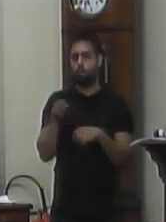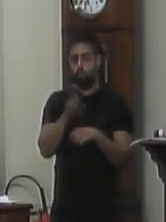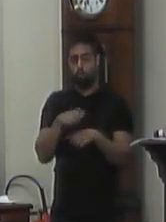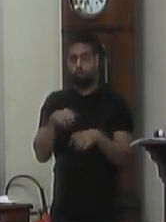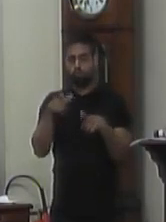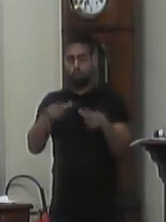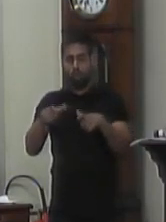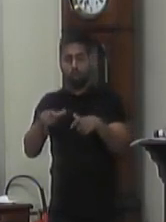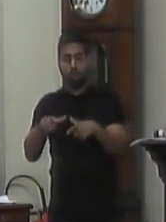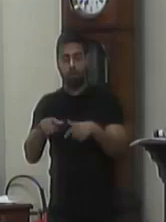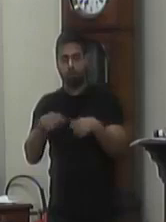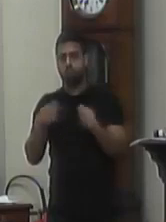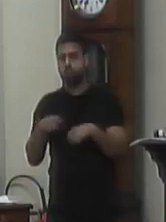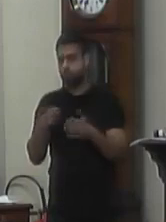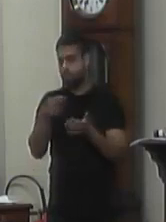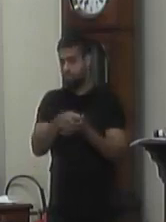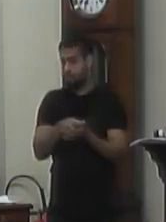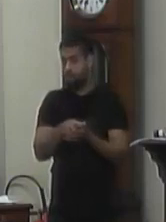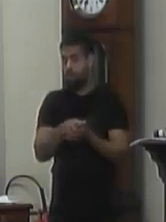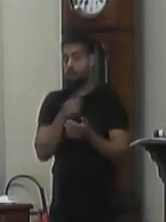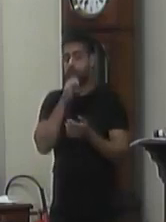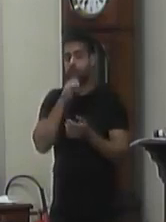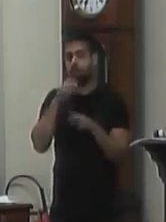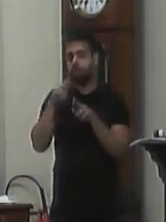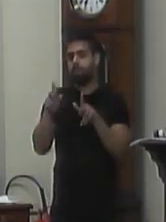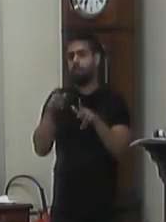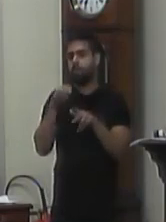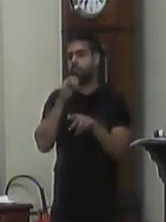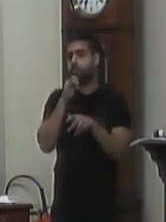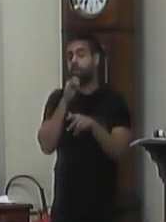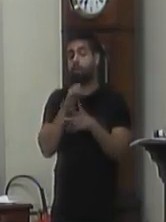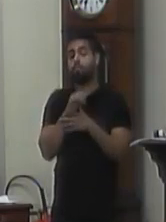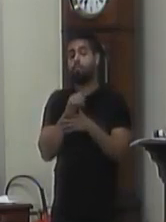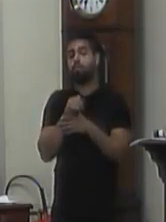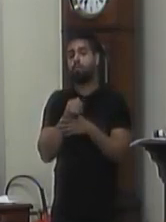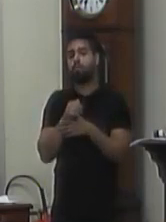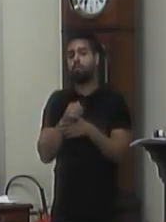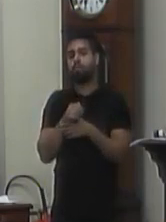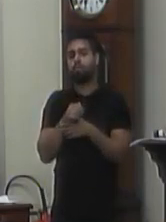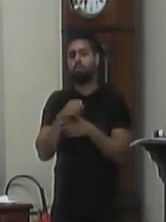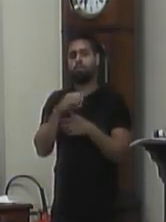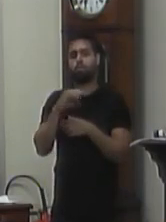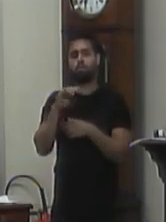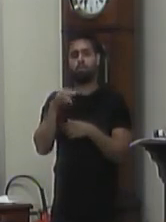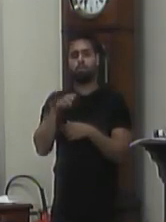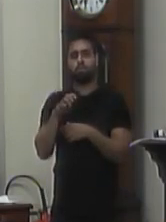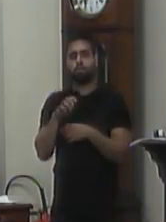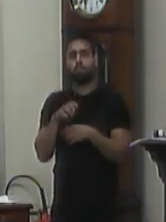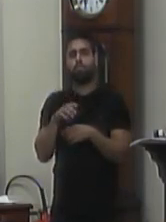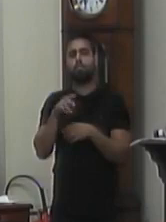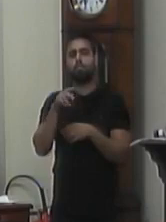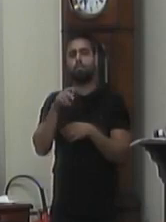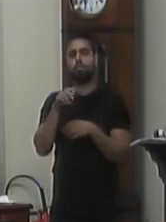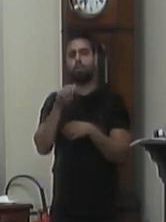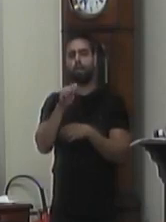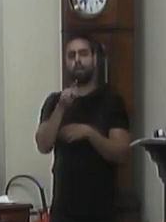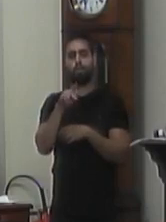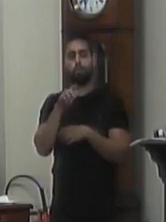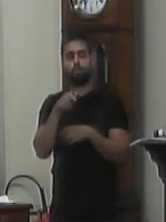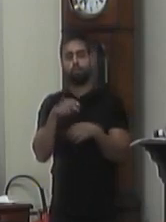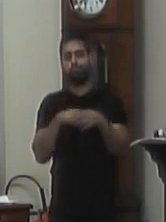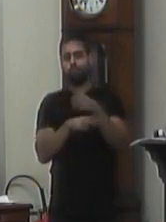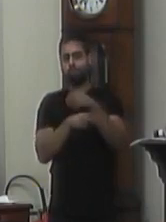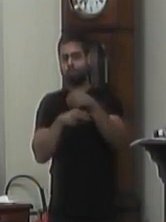você tem que deixar um legado. Você vê a diferença que está sendo aí para o CIMI e para a PAI, o estacionamento rotativo.